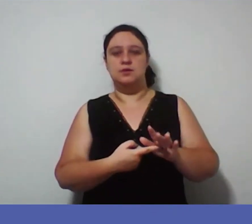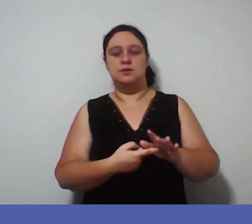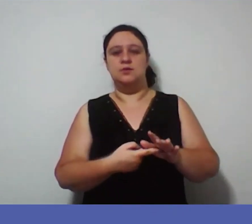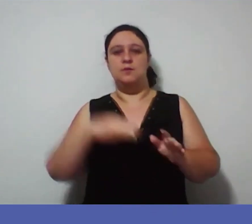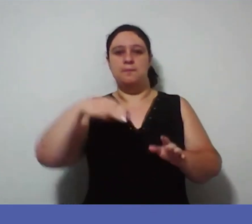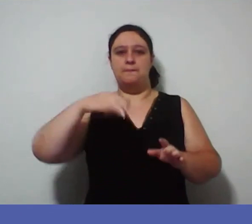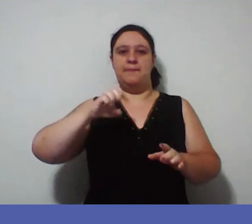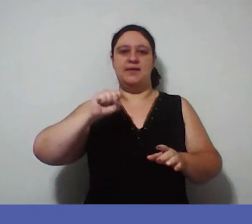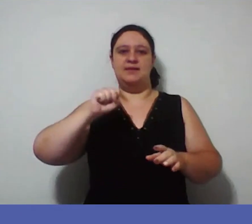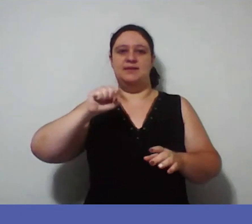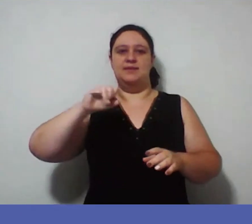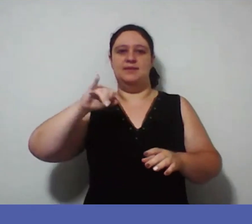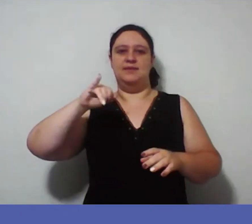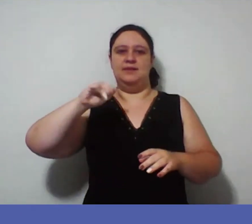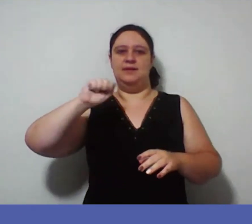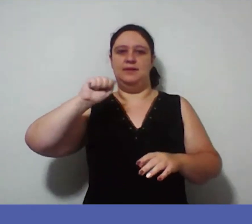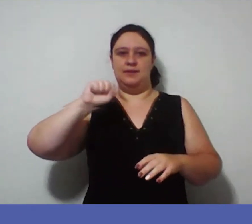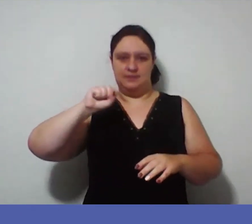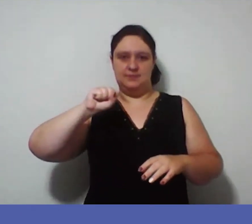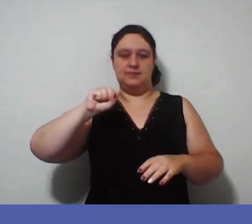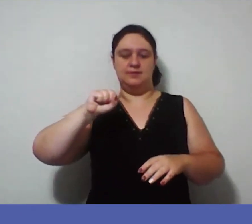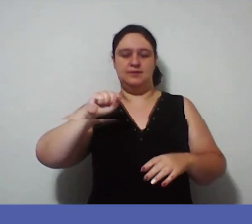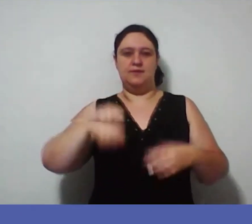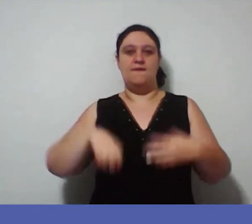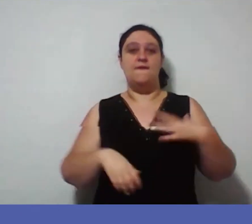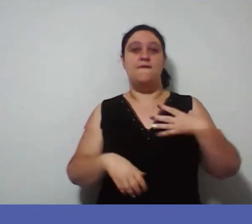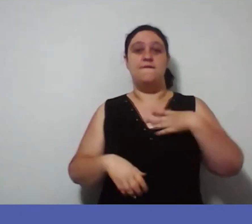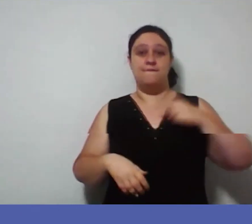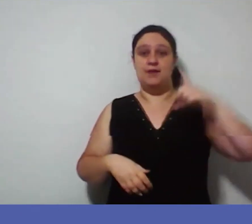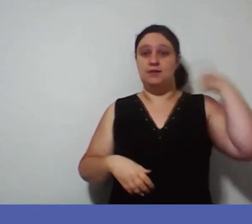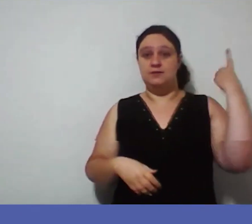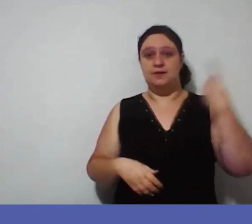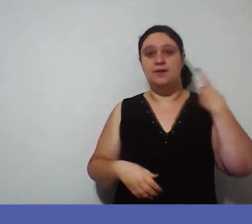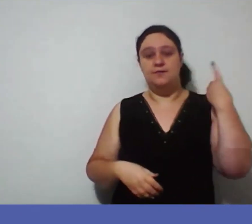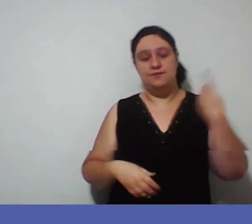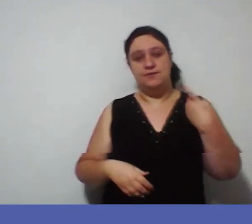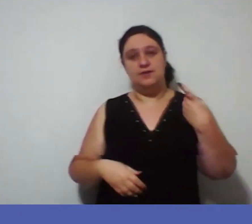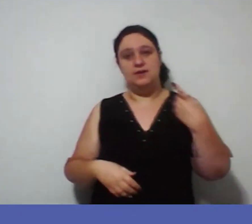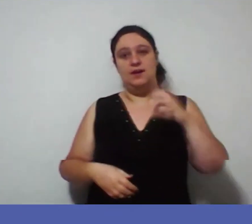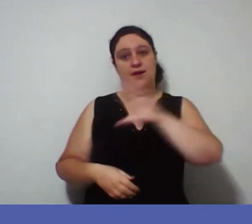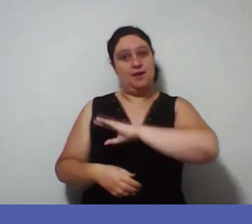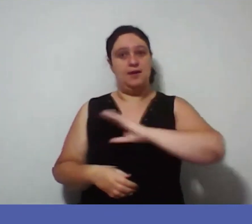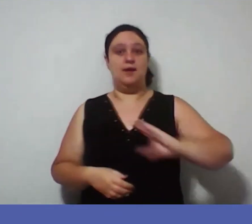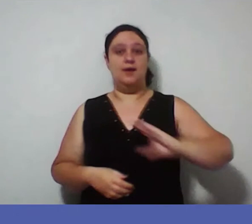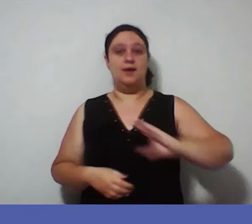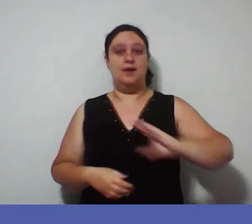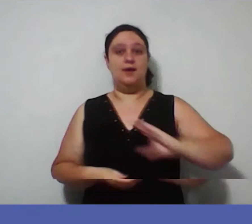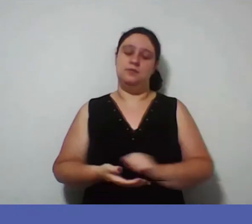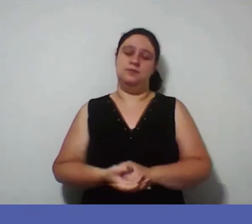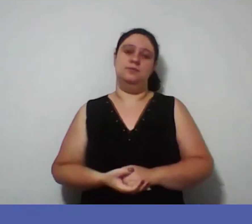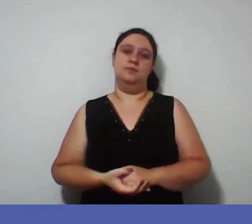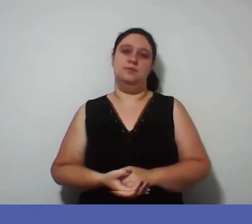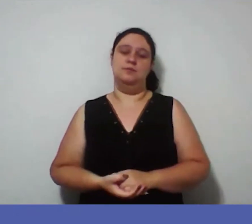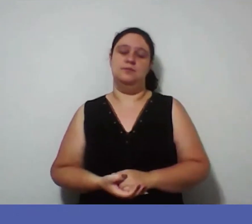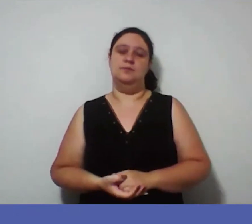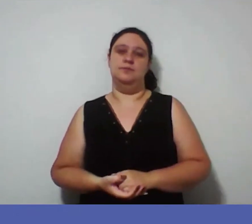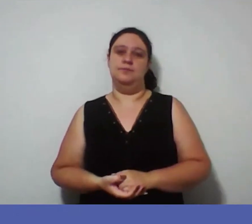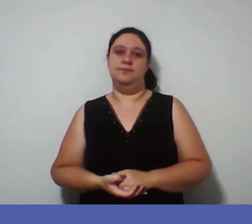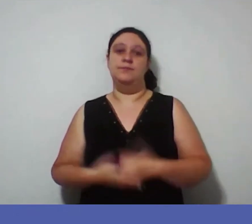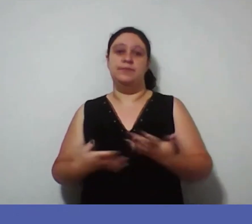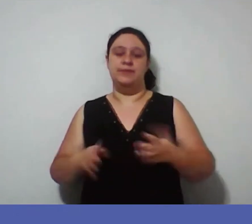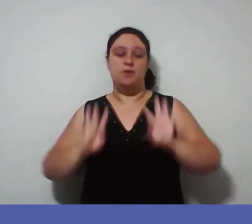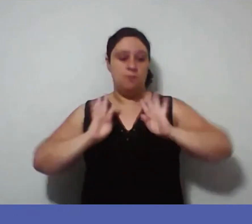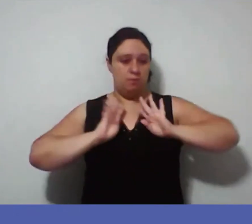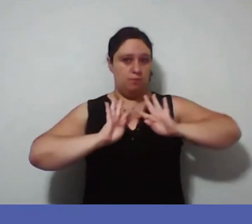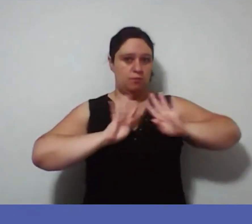de Davi, estão se referindo a Messias, referindo a Cristo que virá. A multidão os